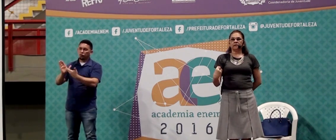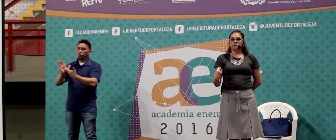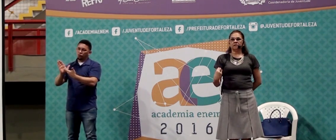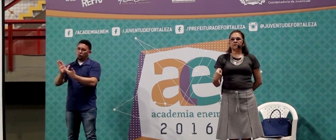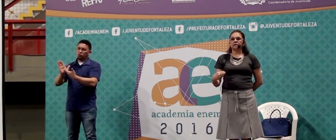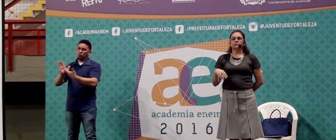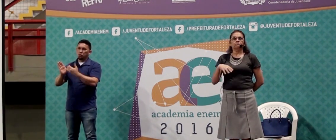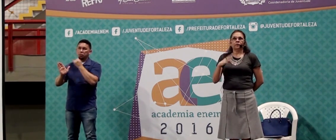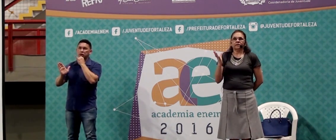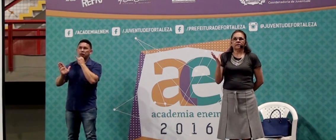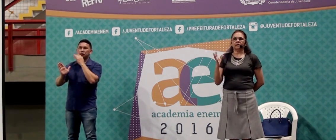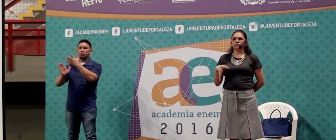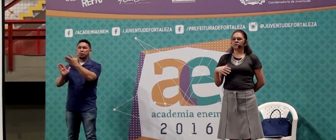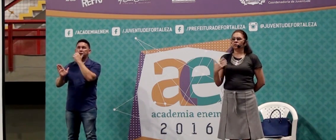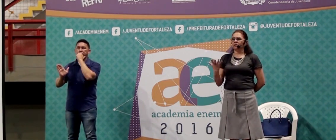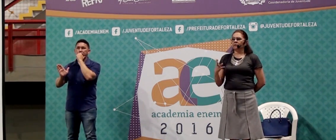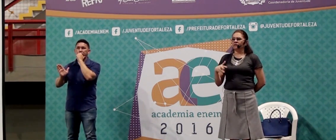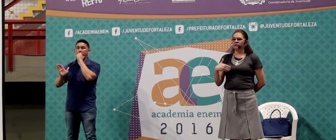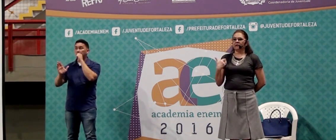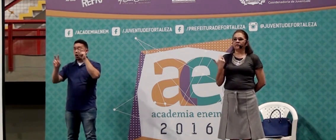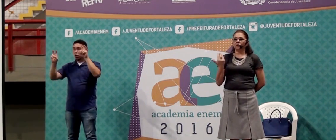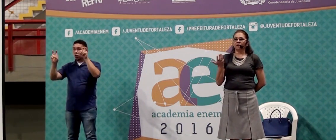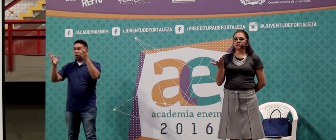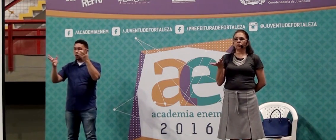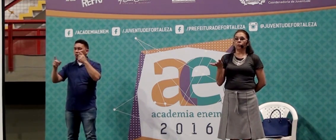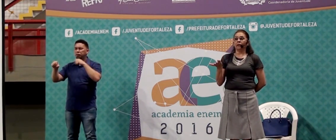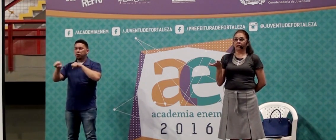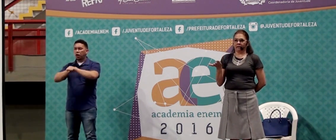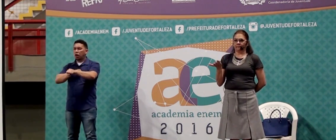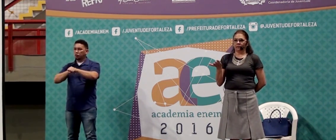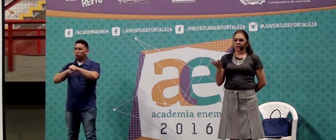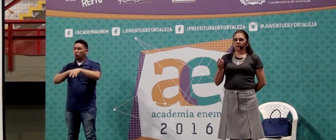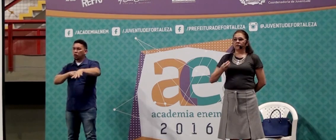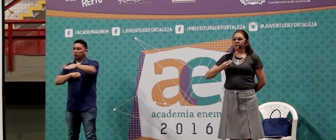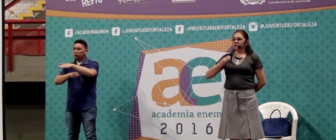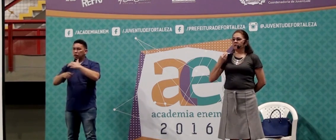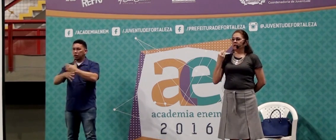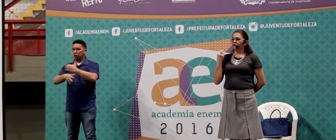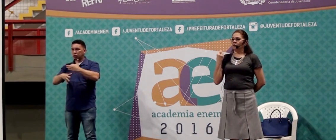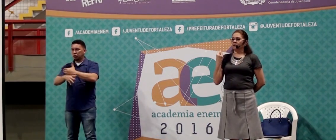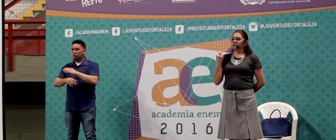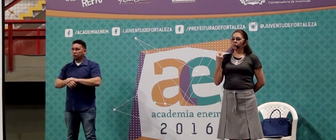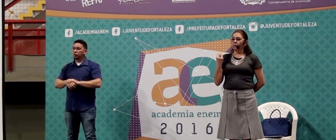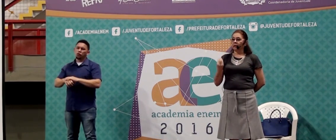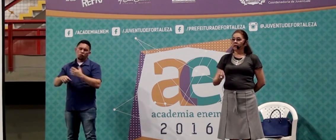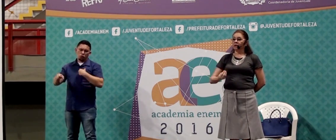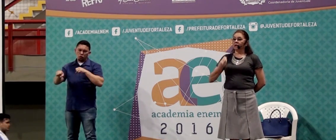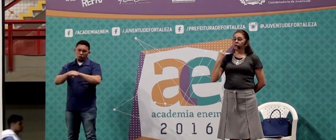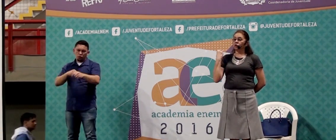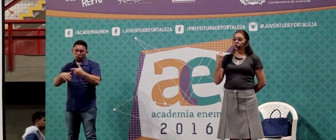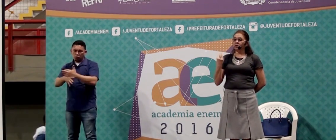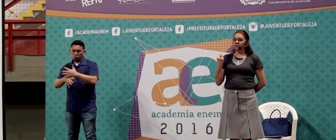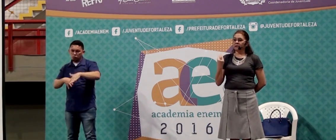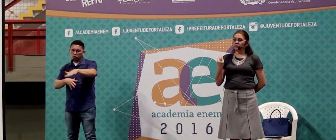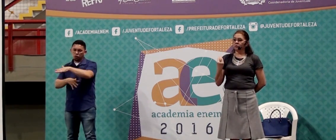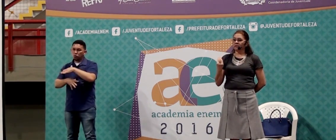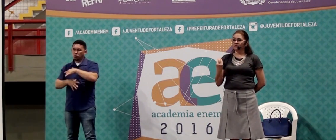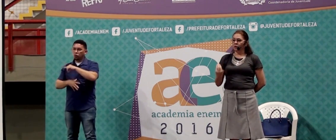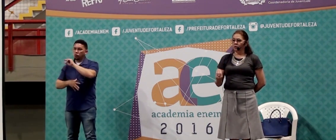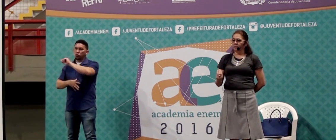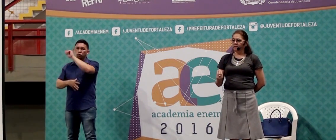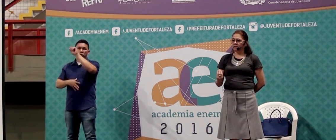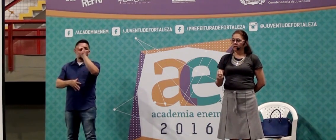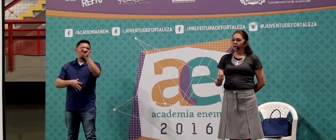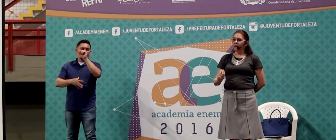Quando você diz assim, por exemplo, se o tema fosse a violência urbana, você diz: a violência urbana em todas as